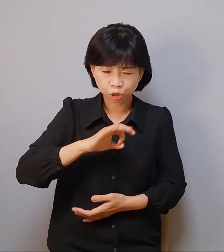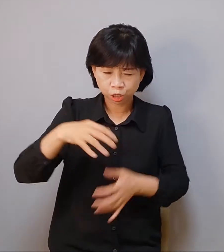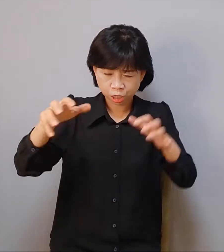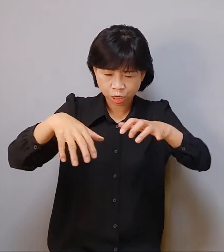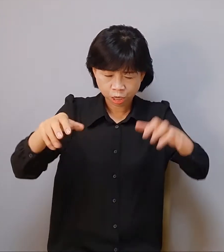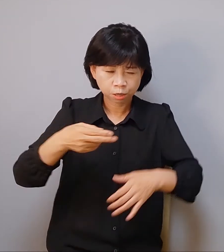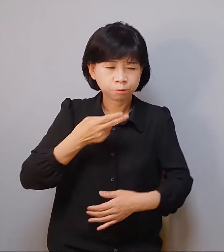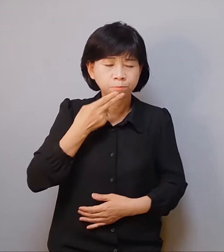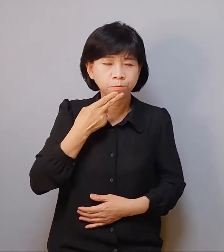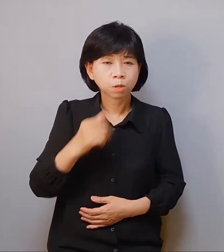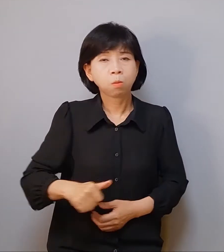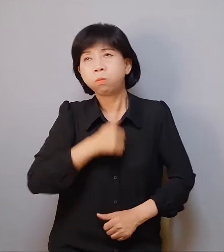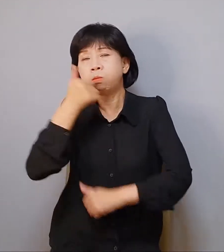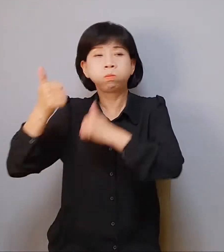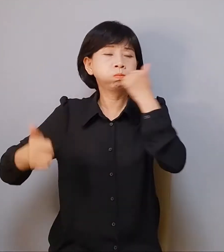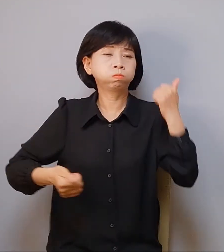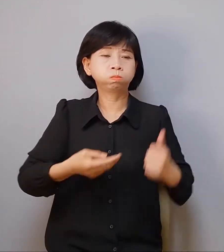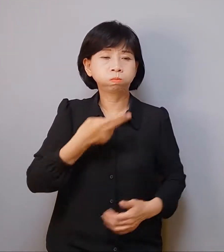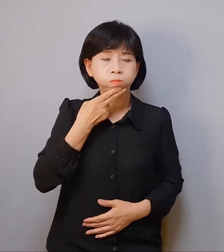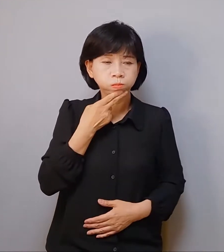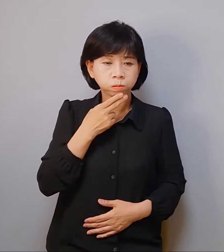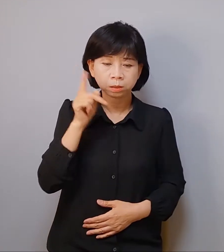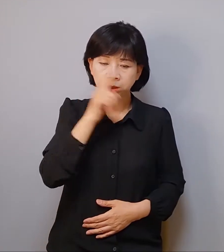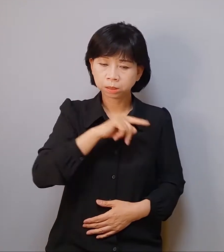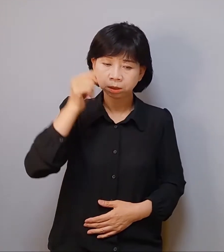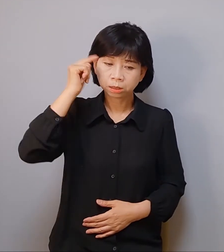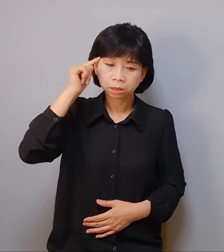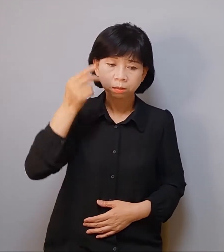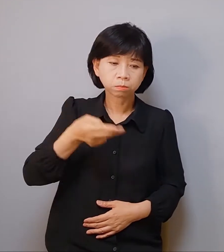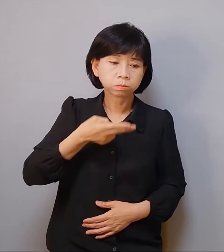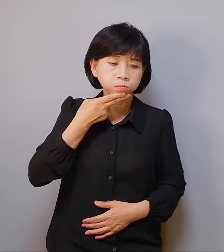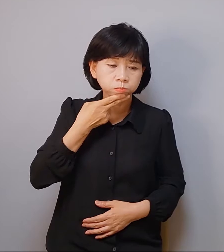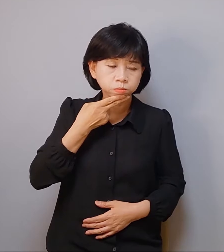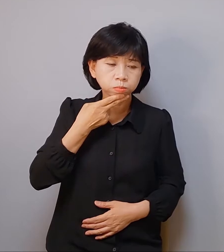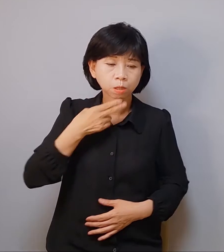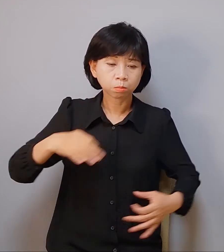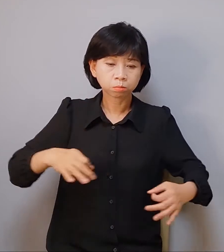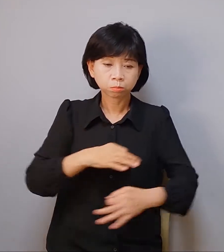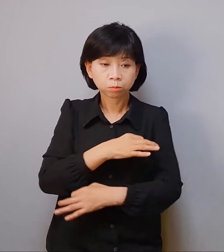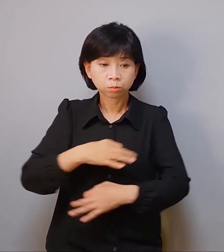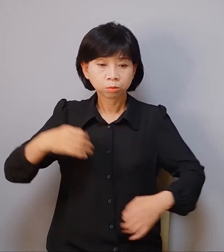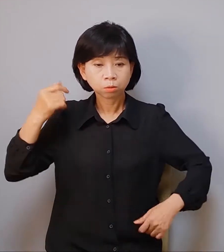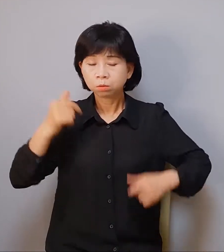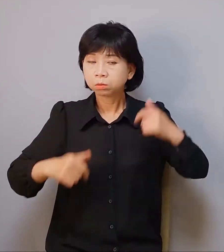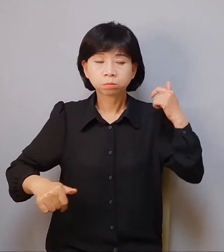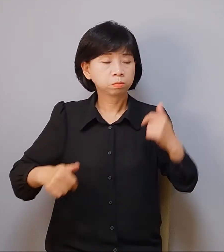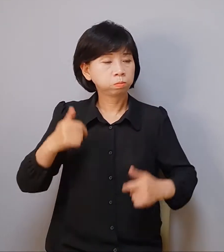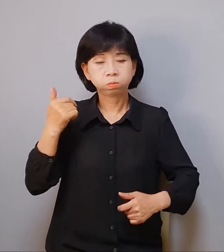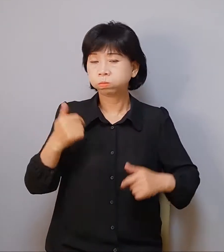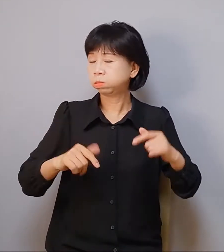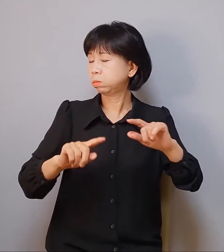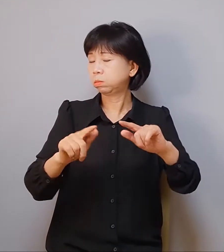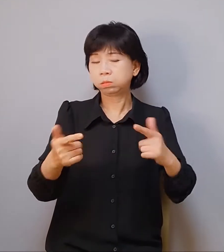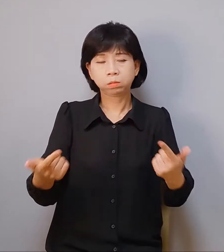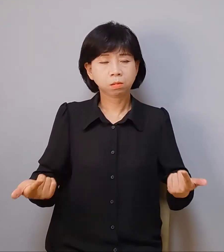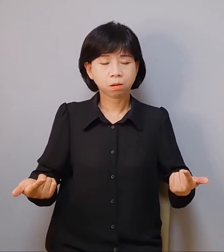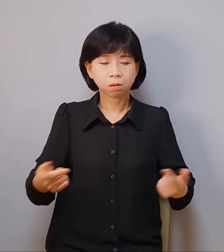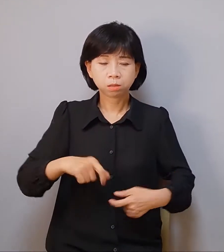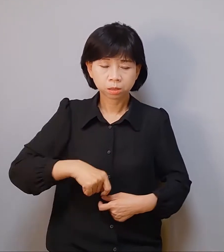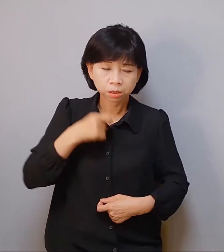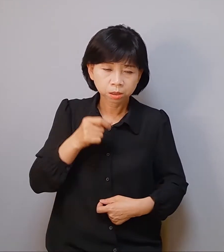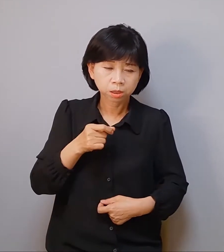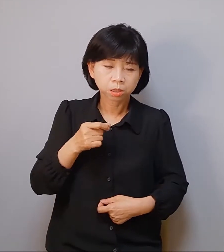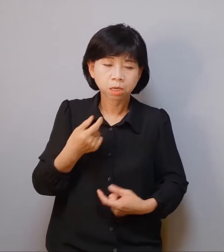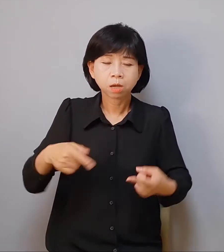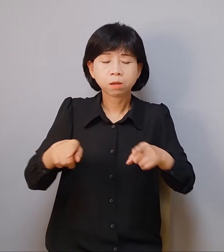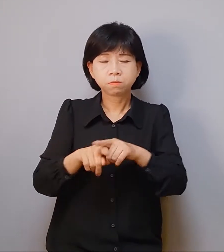성내지 아니하며, 악한 것을 생각하지 아니하며, 불의를 기뻐하지 아니하며, 진리와 함께 기뻐하고